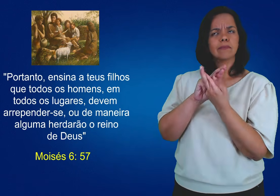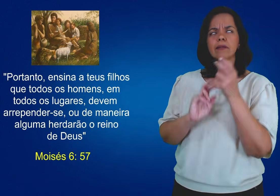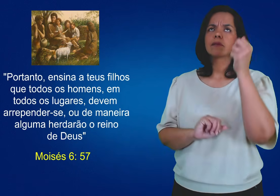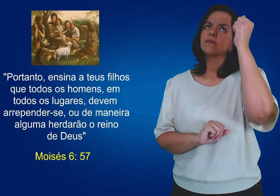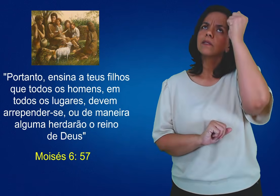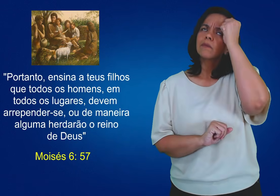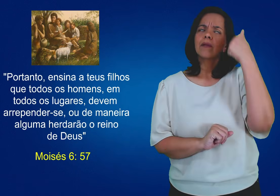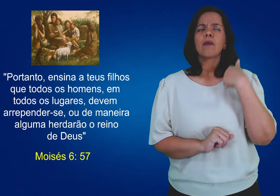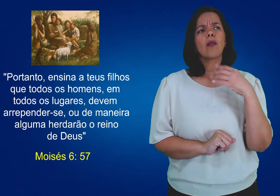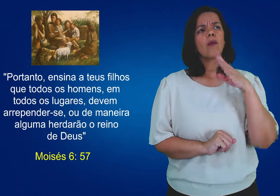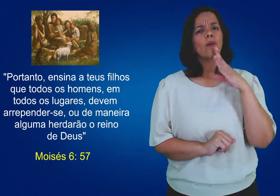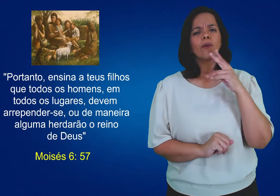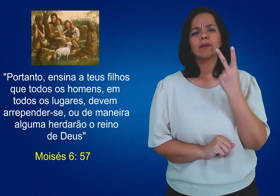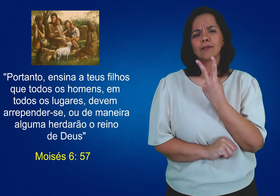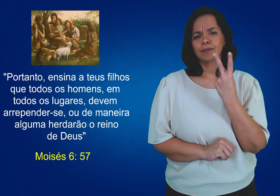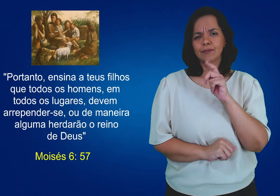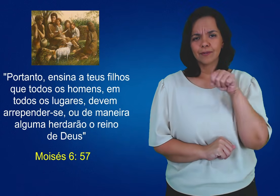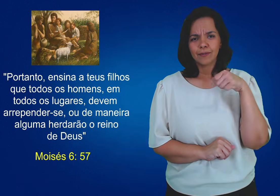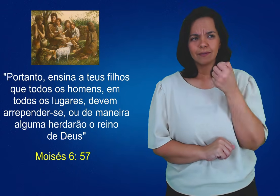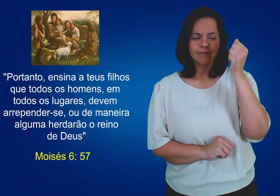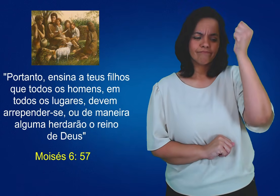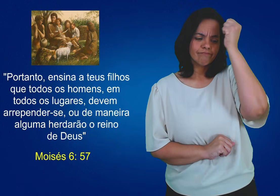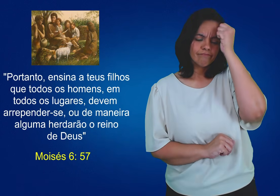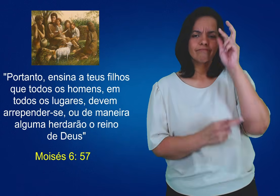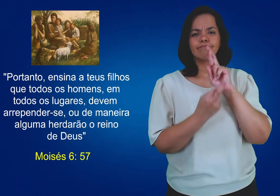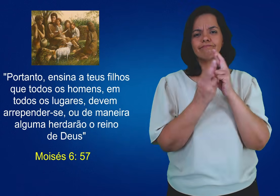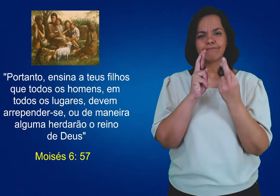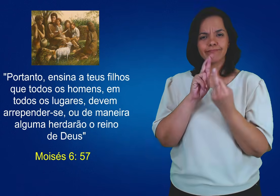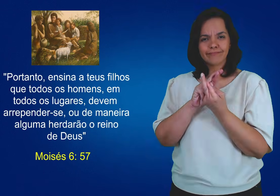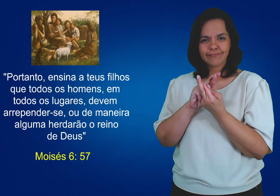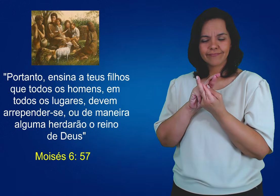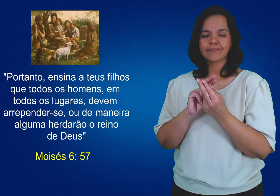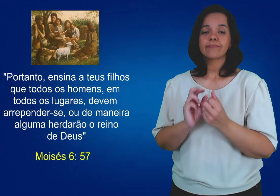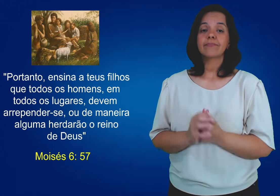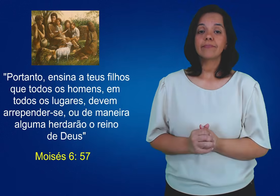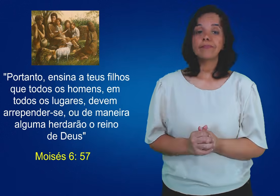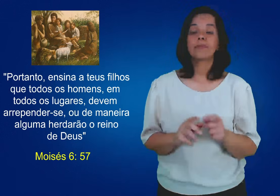Precisa ensinar arrependimento. Bem, eu conheço esses dois sinais, esse e esse.